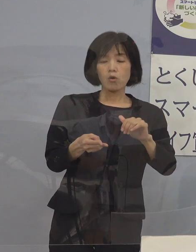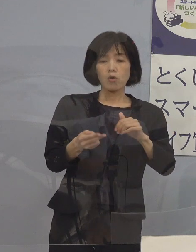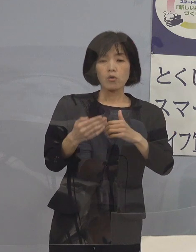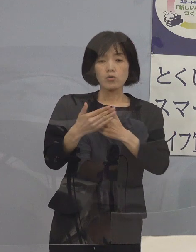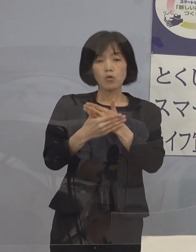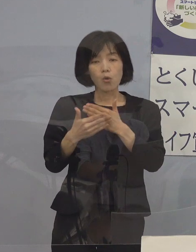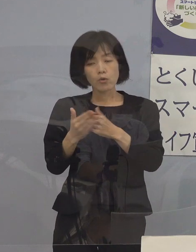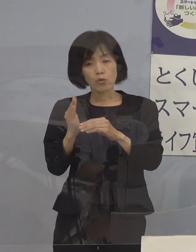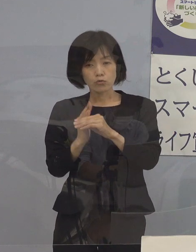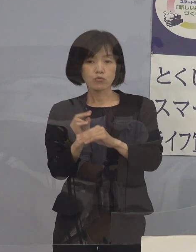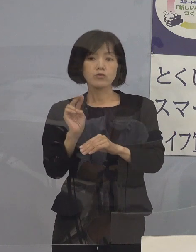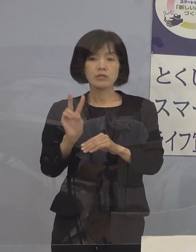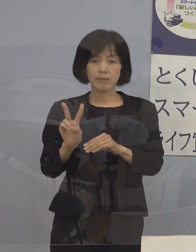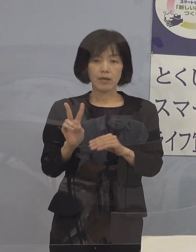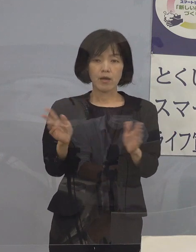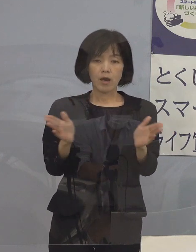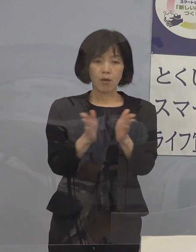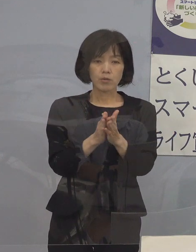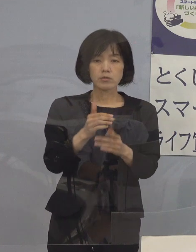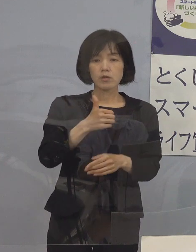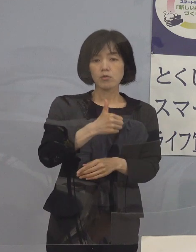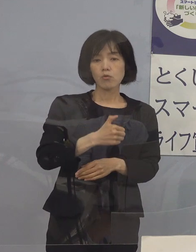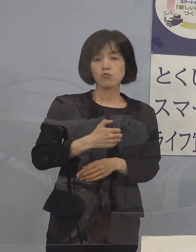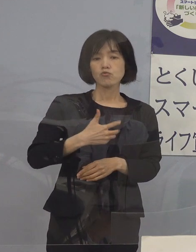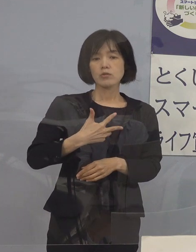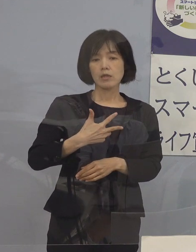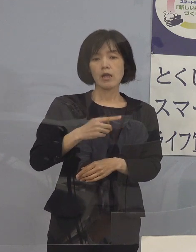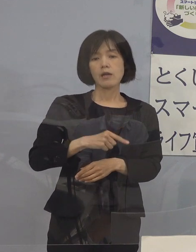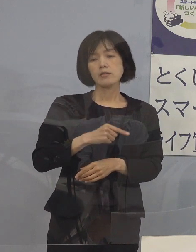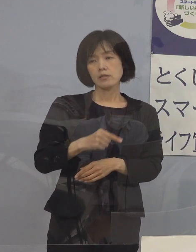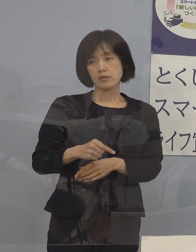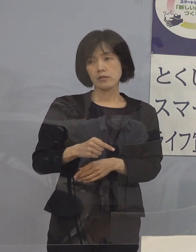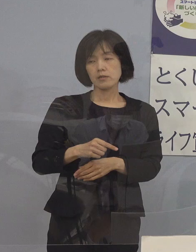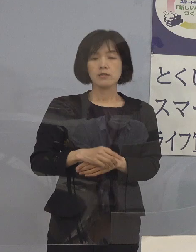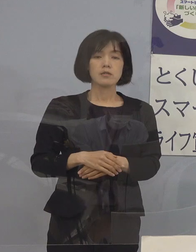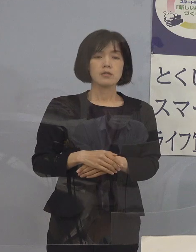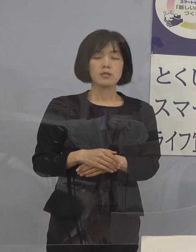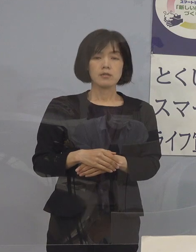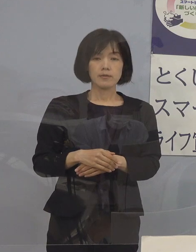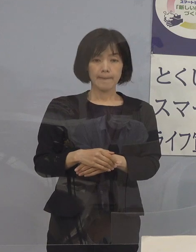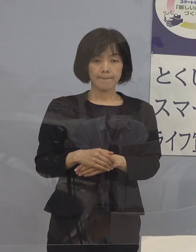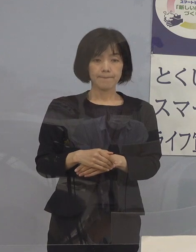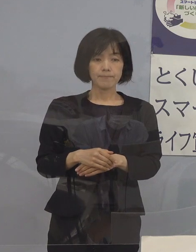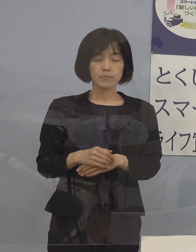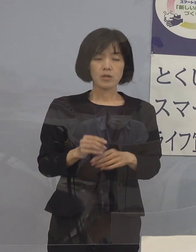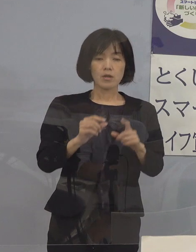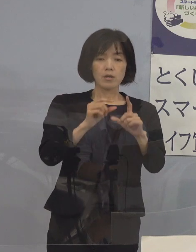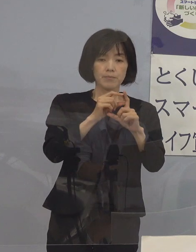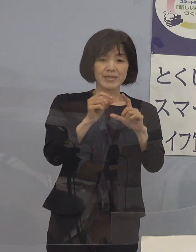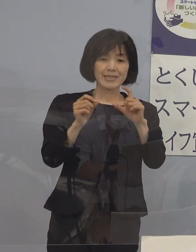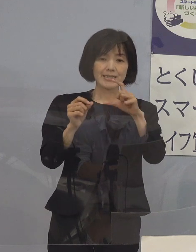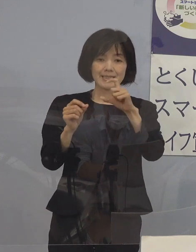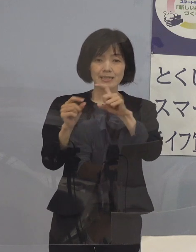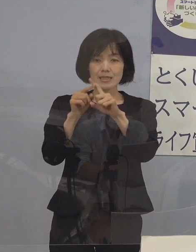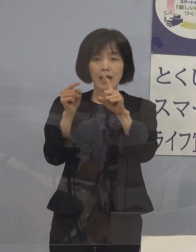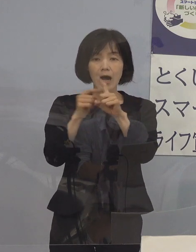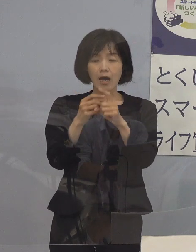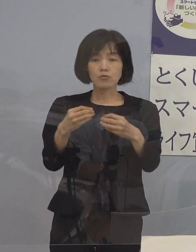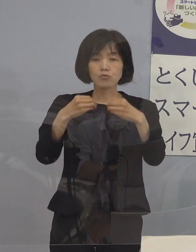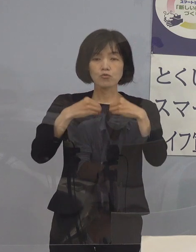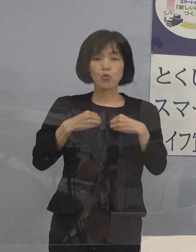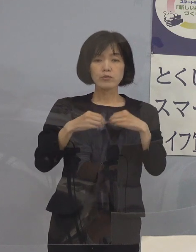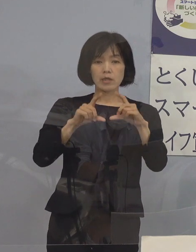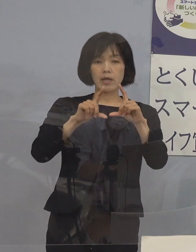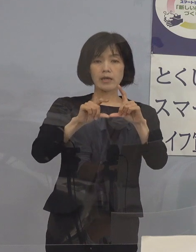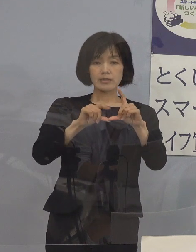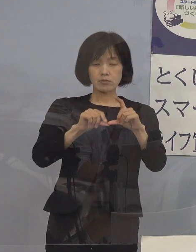が2名ということで57名となります。そして最後 PCR 陽性率、こちら